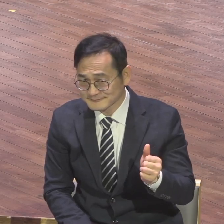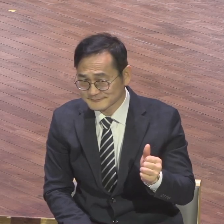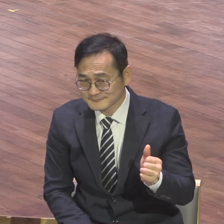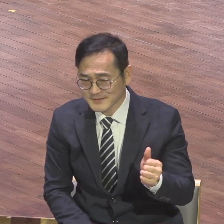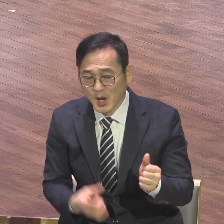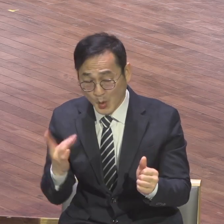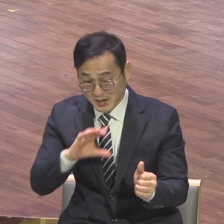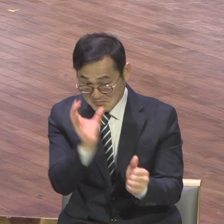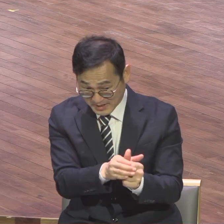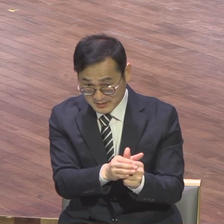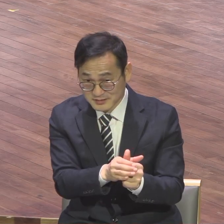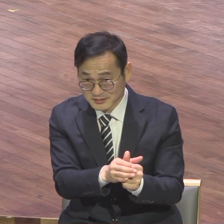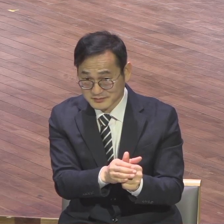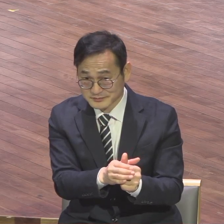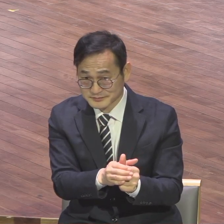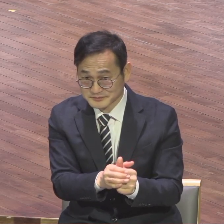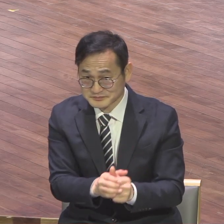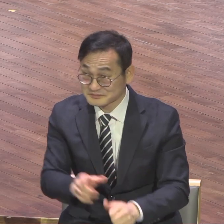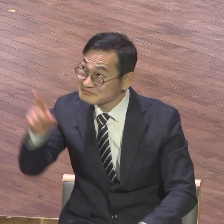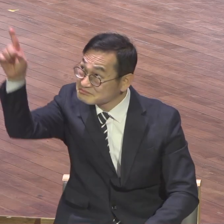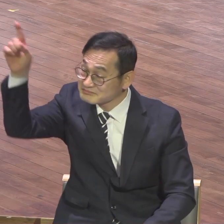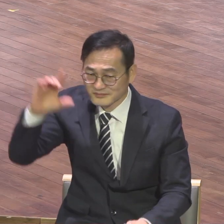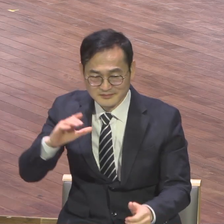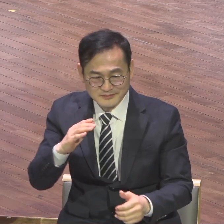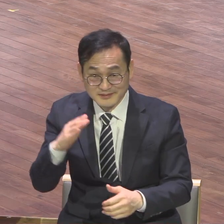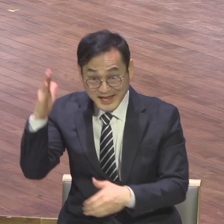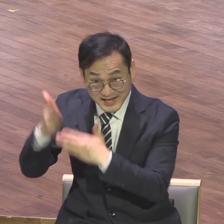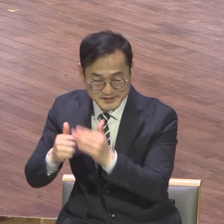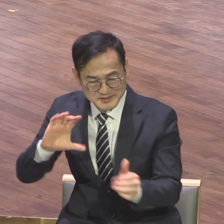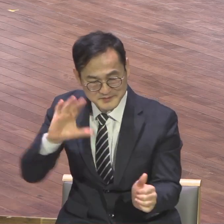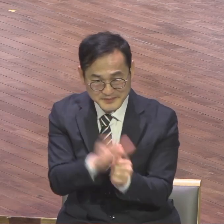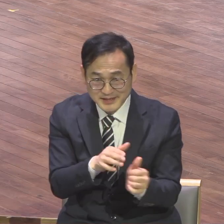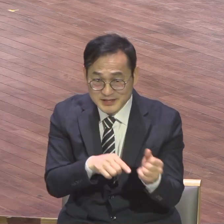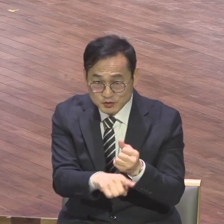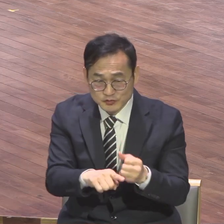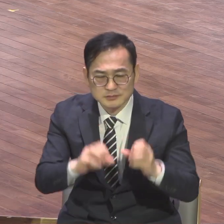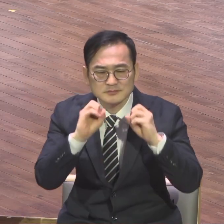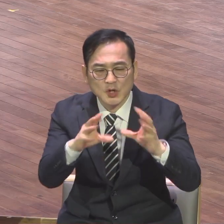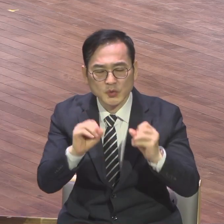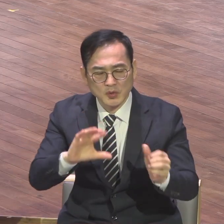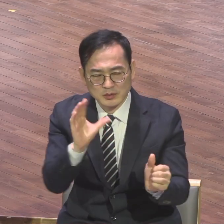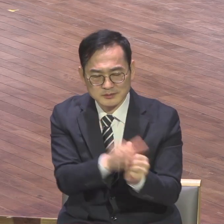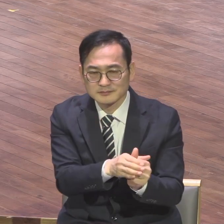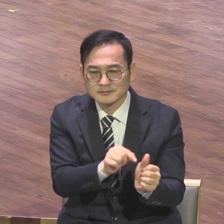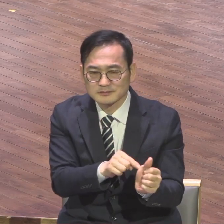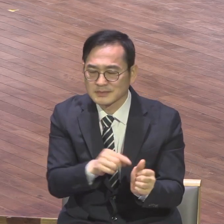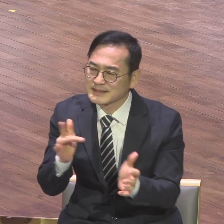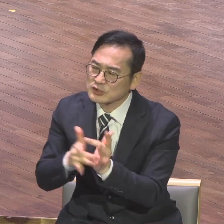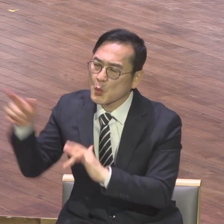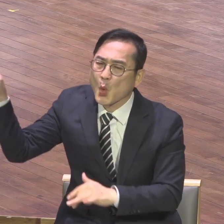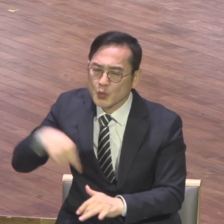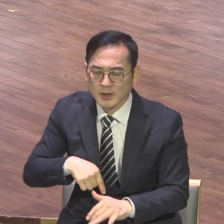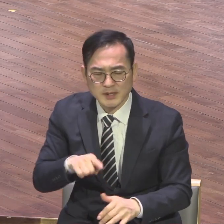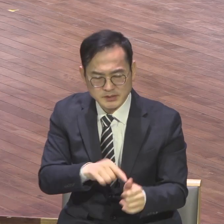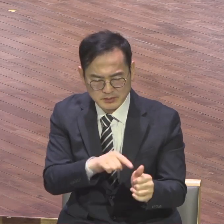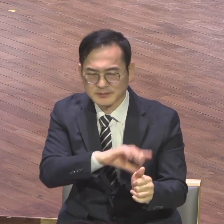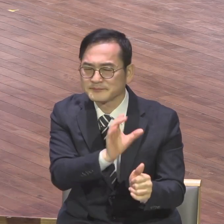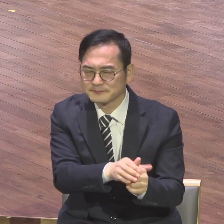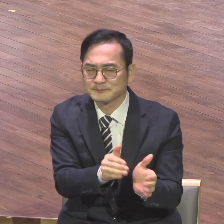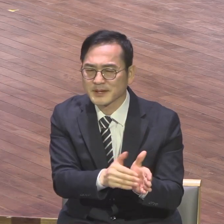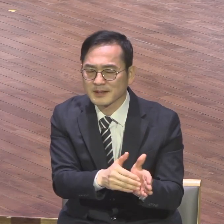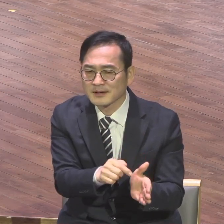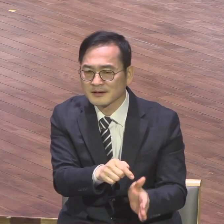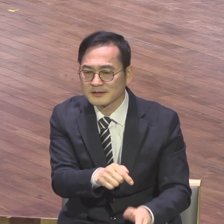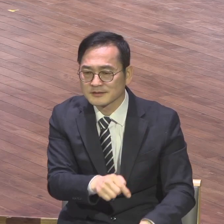알리라고 인류를 구원할 메시아가 오셨다라는 사실을 알리라고. 중요한 것은 이런 세례 요한의